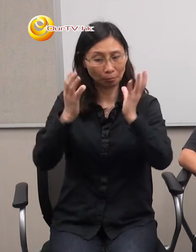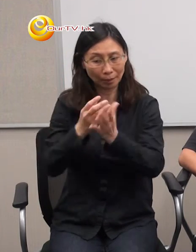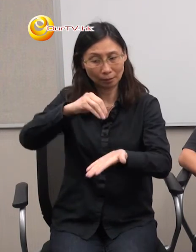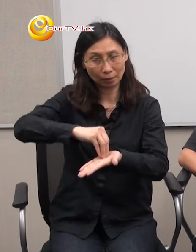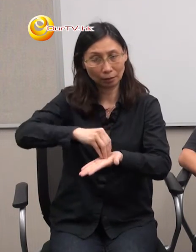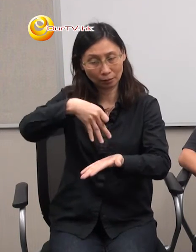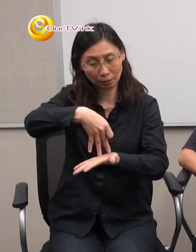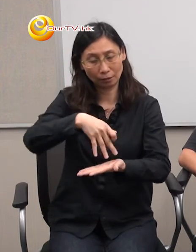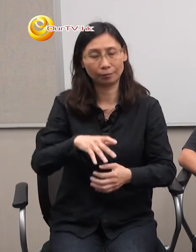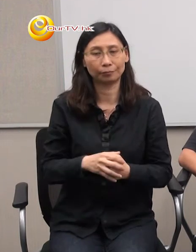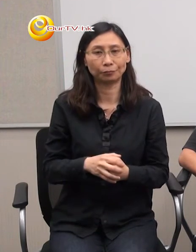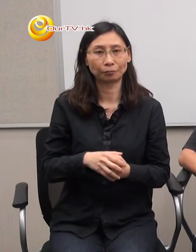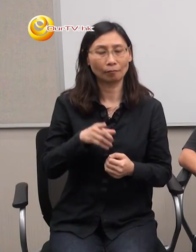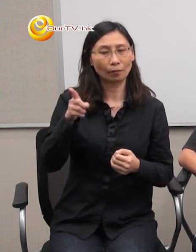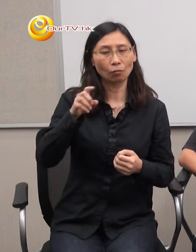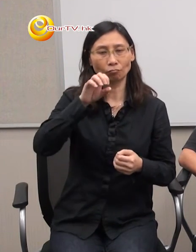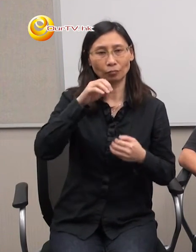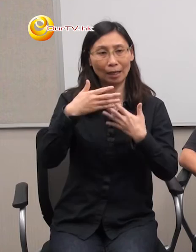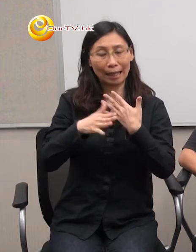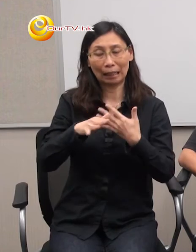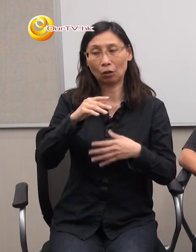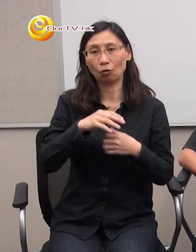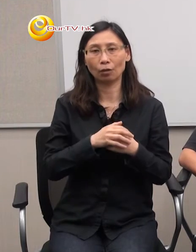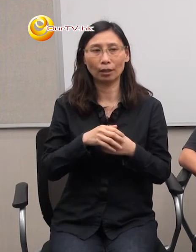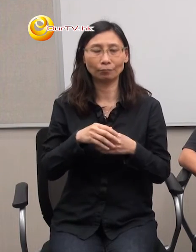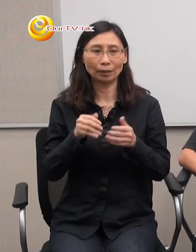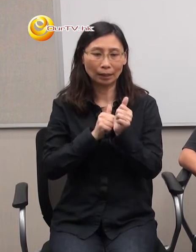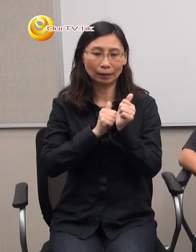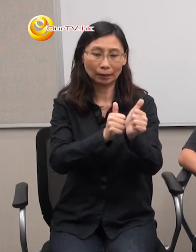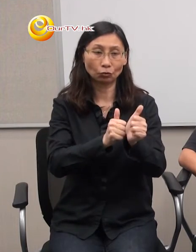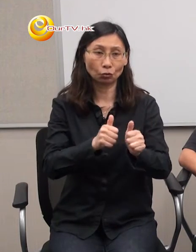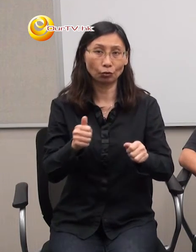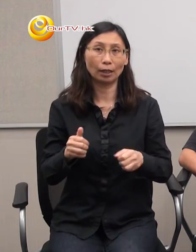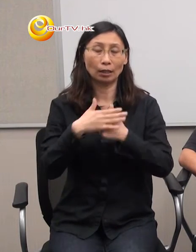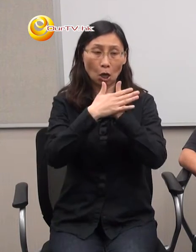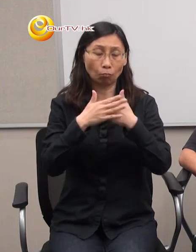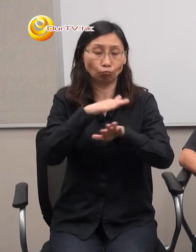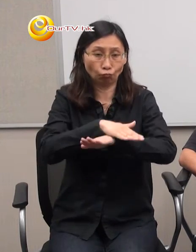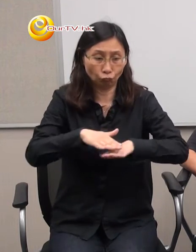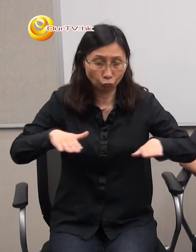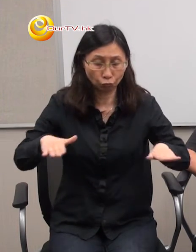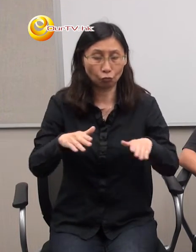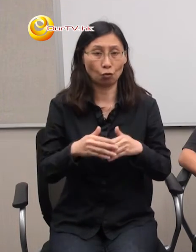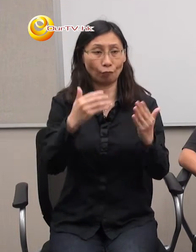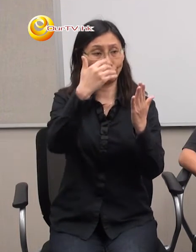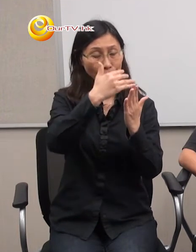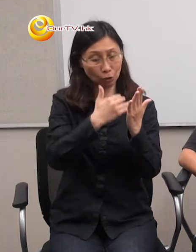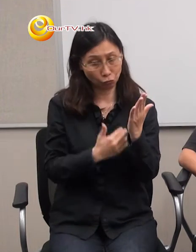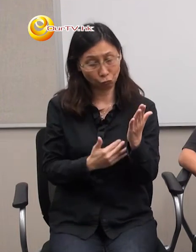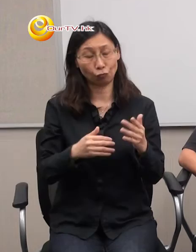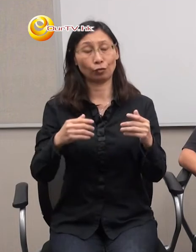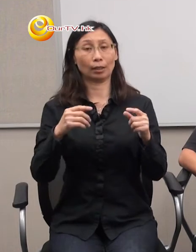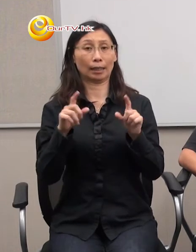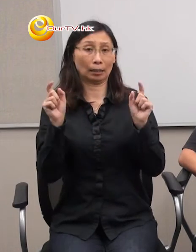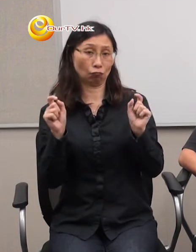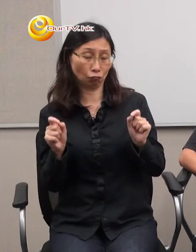話，佢話咧就話咧係根據保安同秩序嘅理由咧，就唔請部分嘅議員去咁嘅樣。咁我唔知